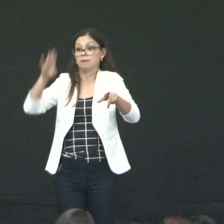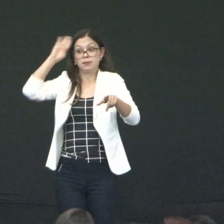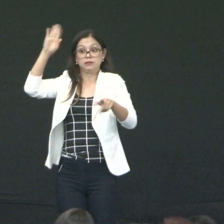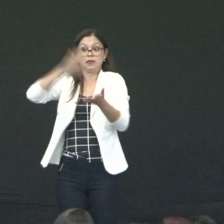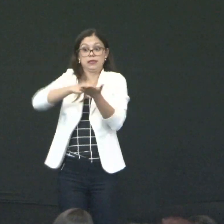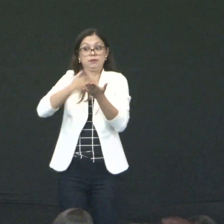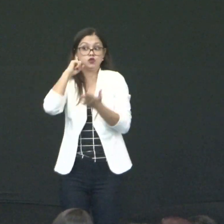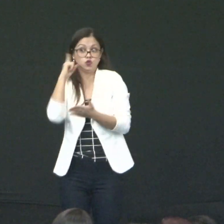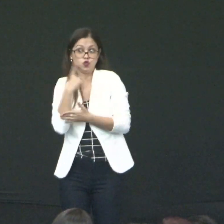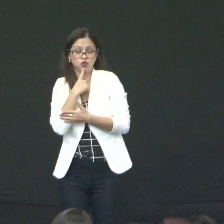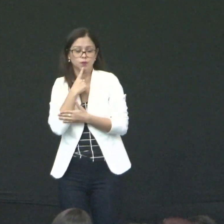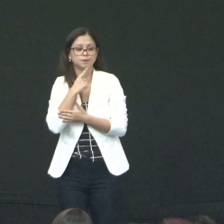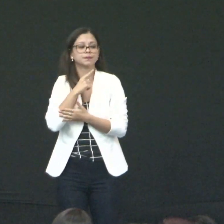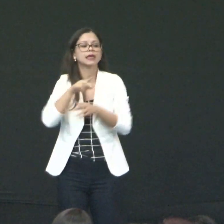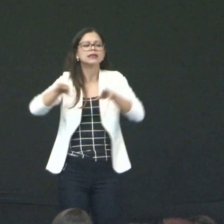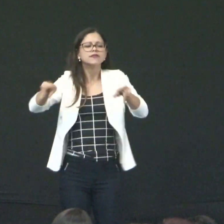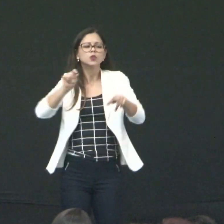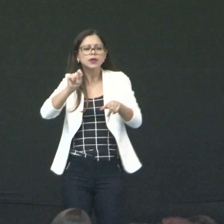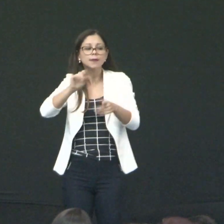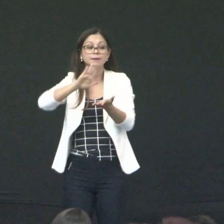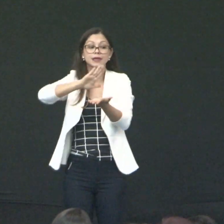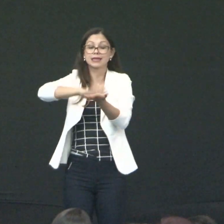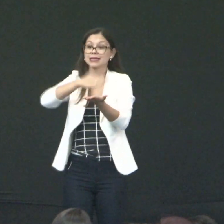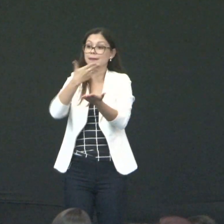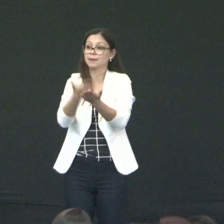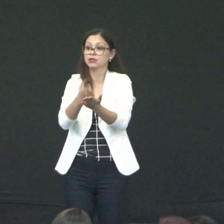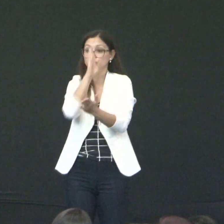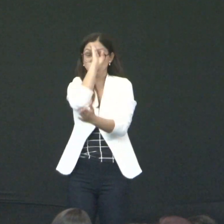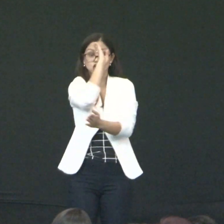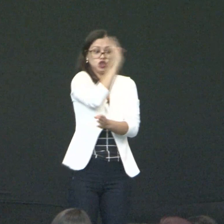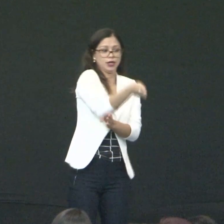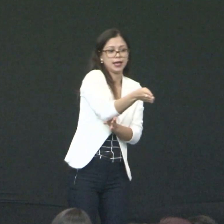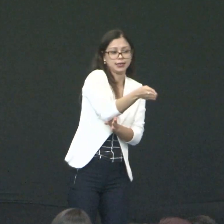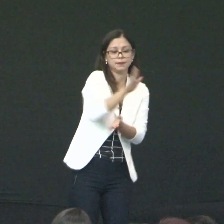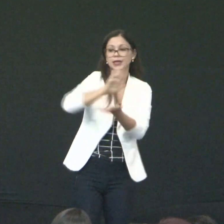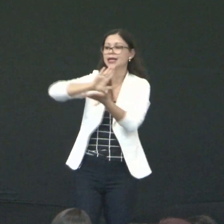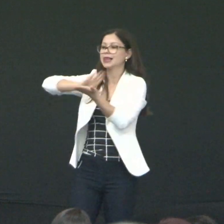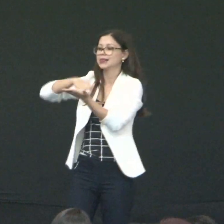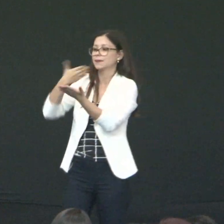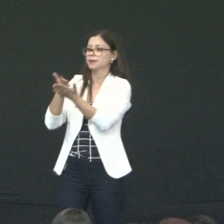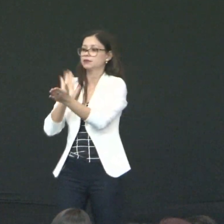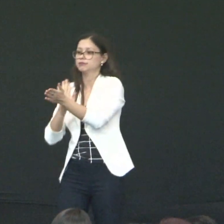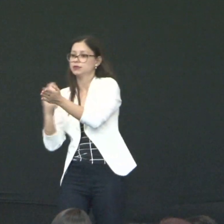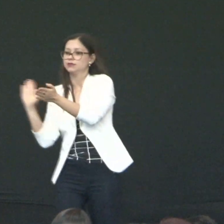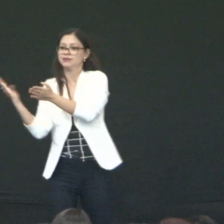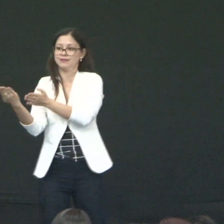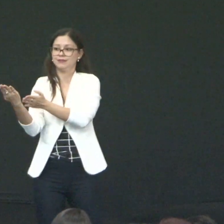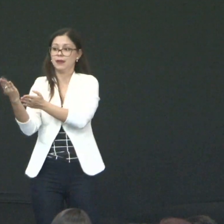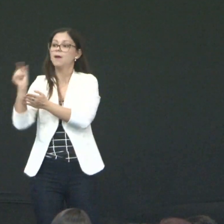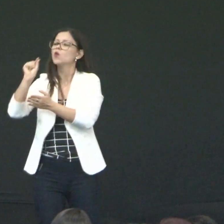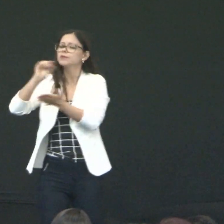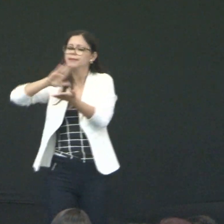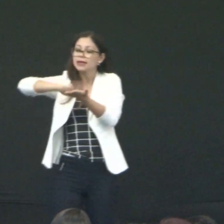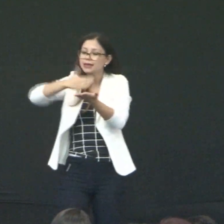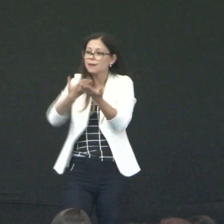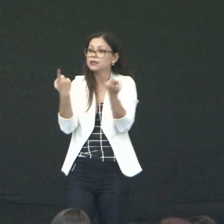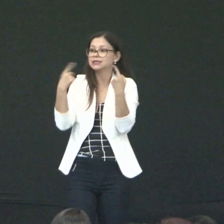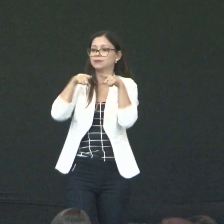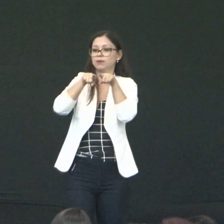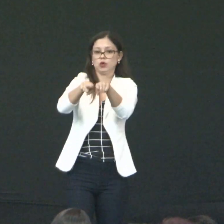Então, eu escolhi algumas diferenças que apresentam essa prática dos intérpretes